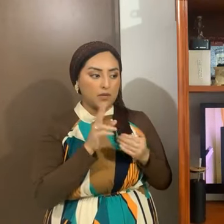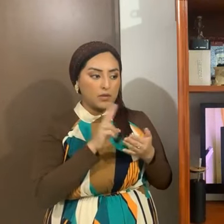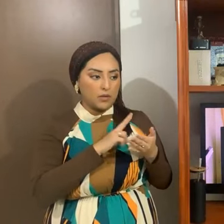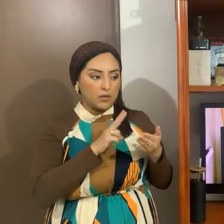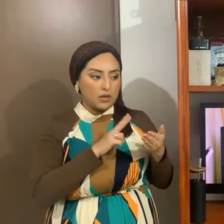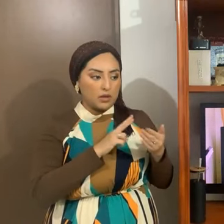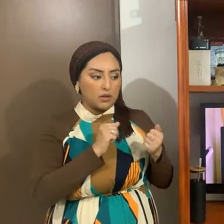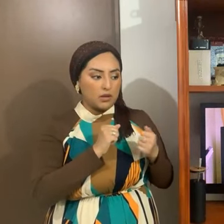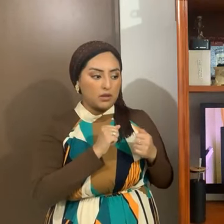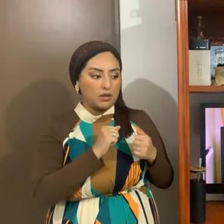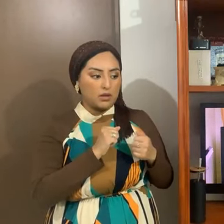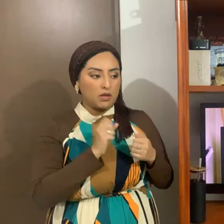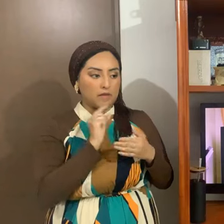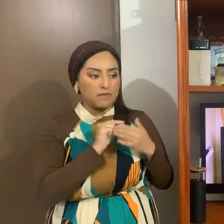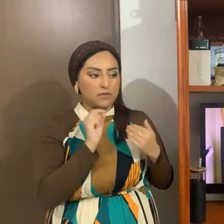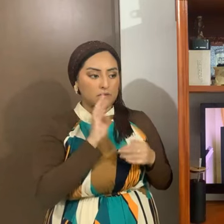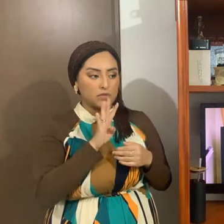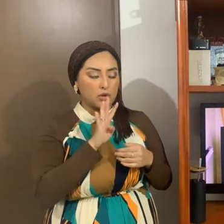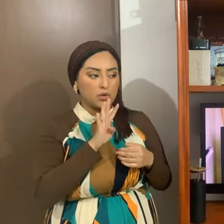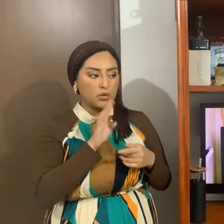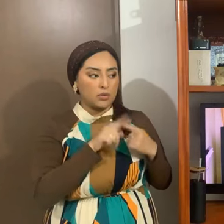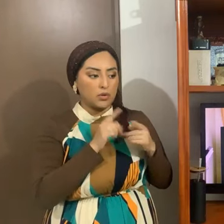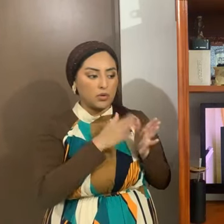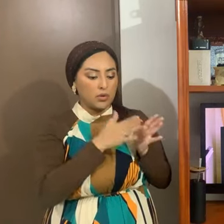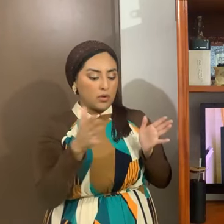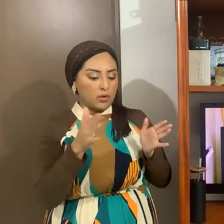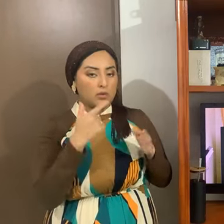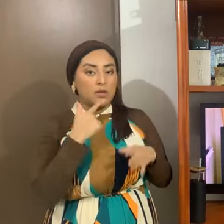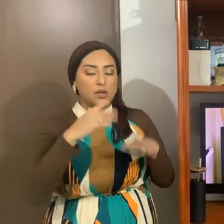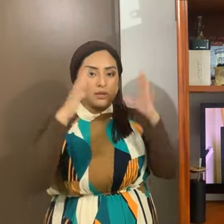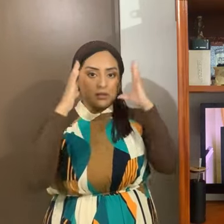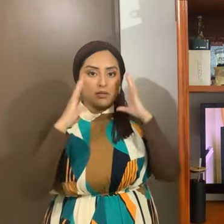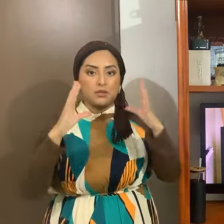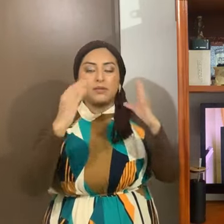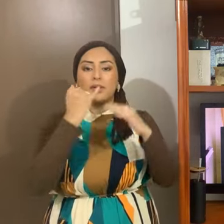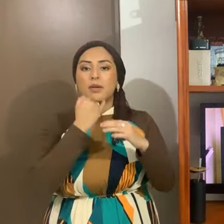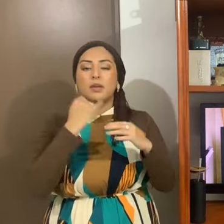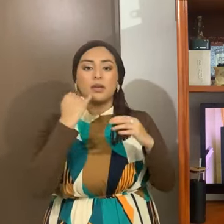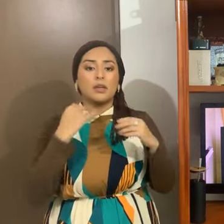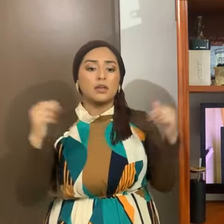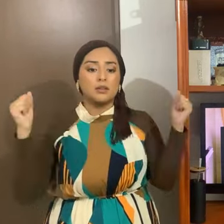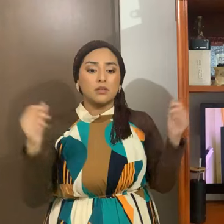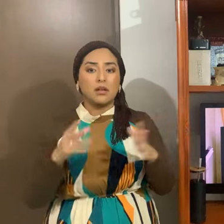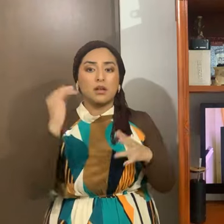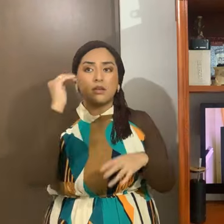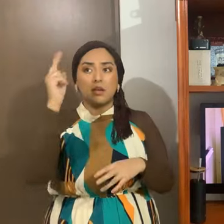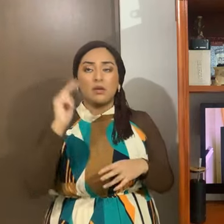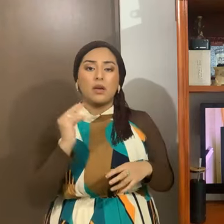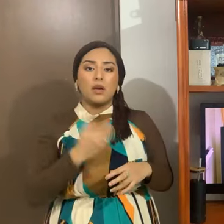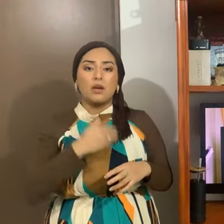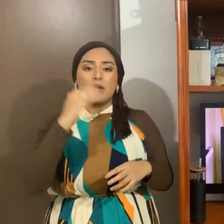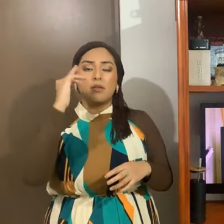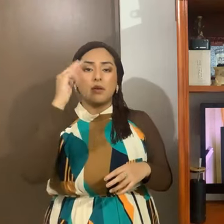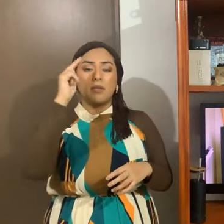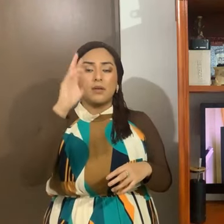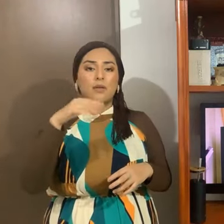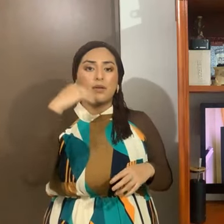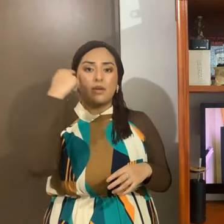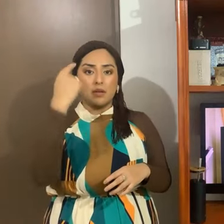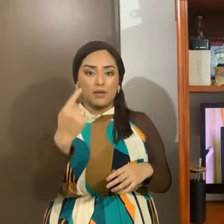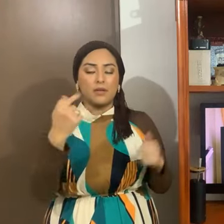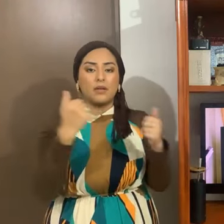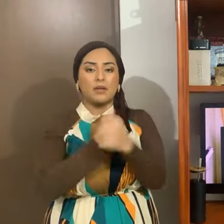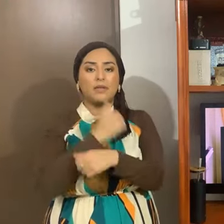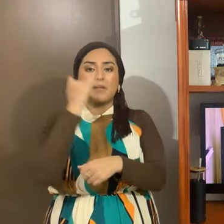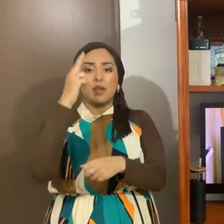el verso del 4 en adelante. Dice: oye Israel, Yahweh nuestro Elohim, Yahweh uno es. Y amarás a Yahweh con